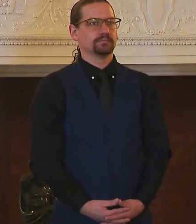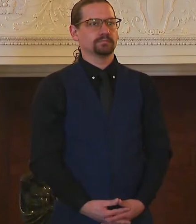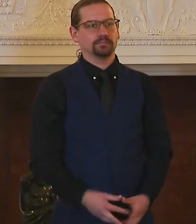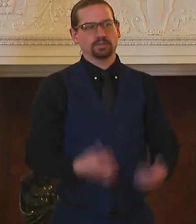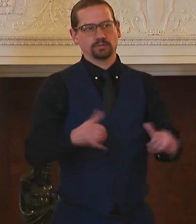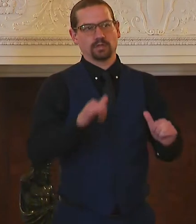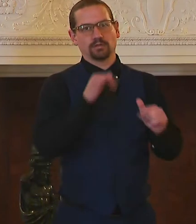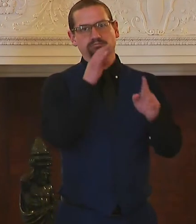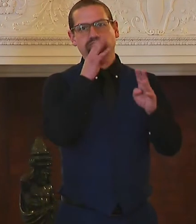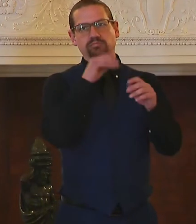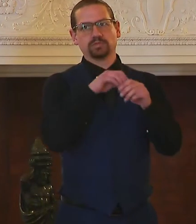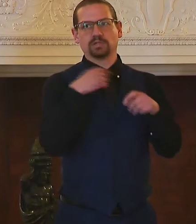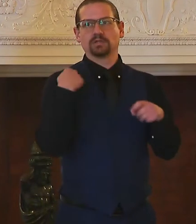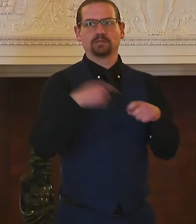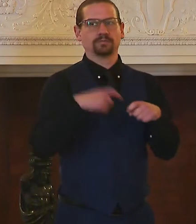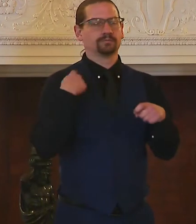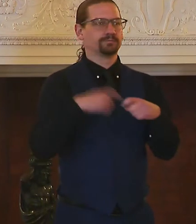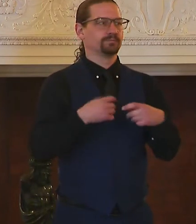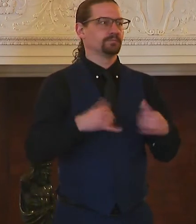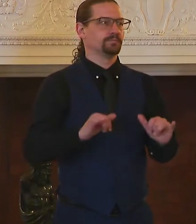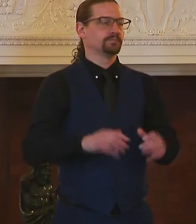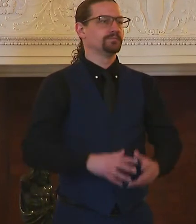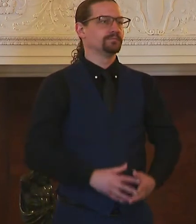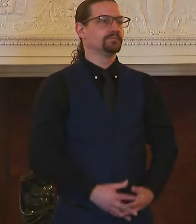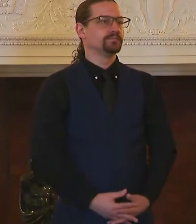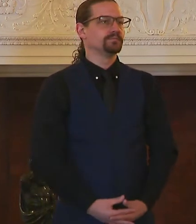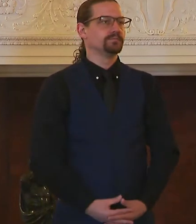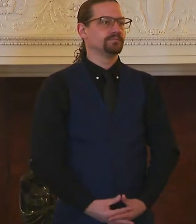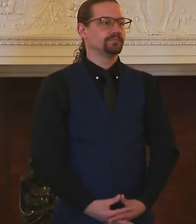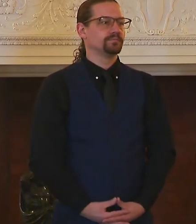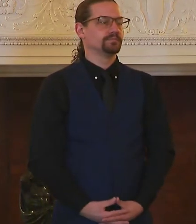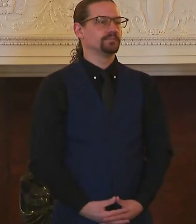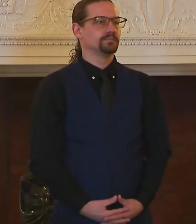fallecido eran personas que no estaban vacunadas.